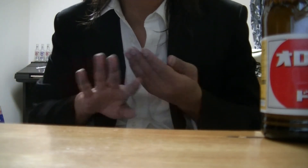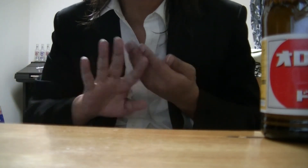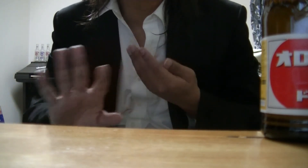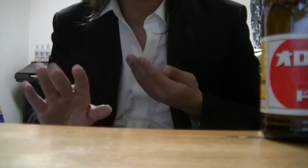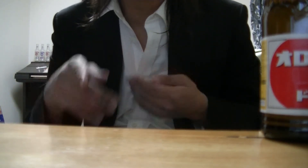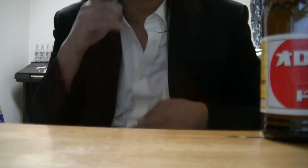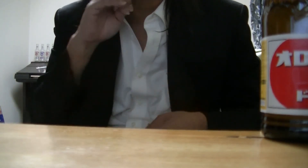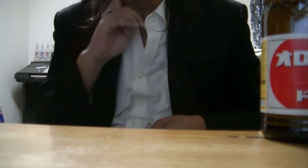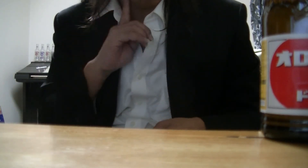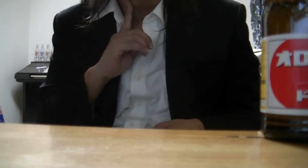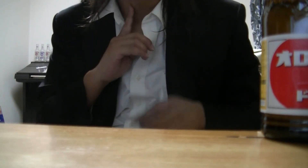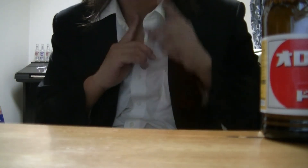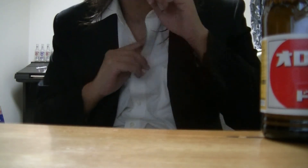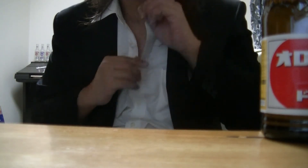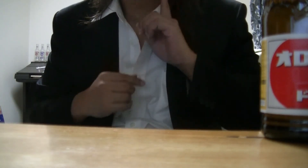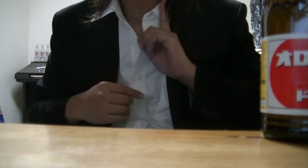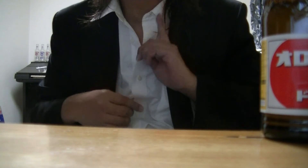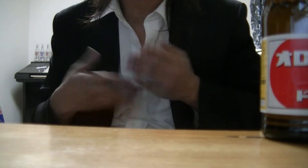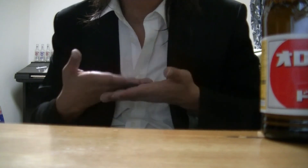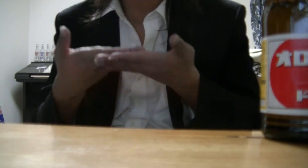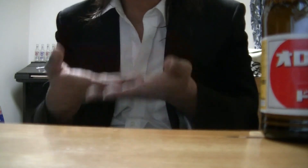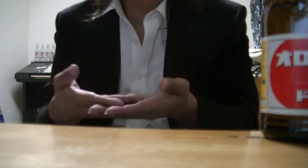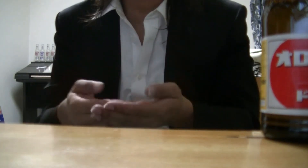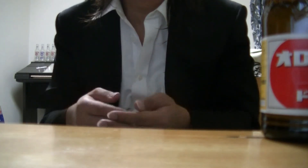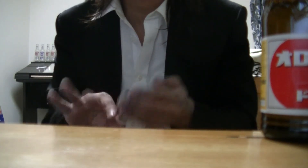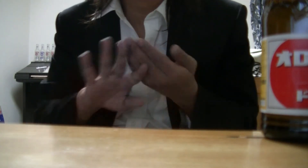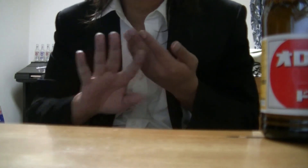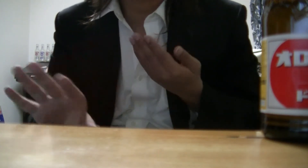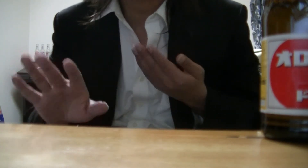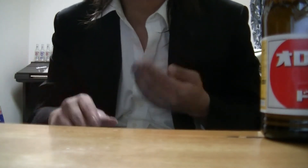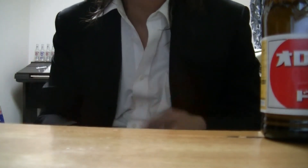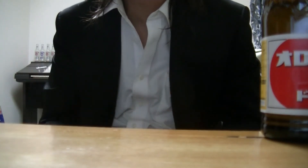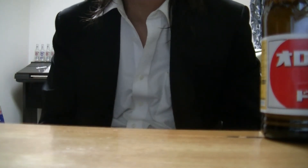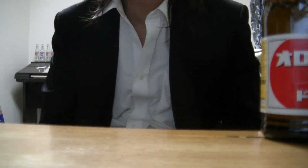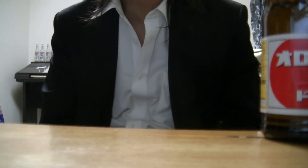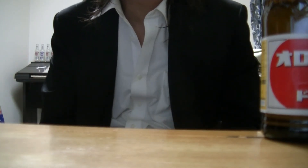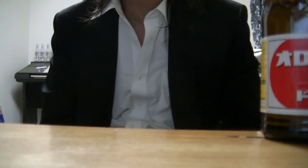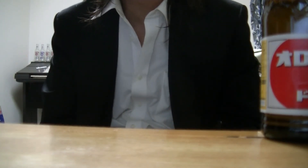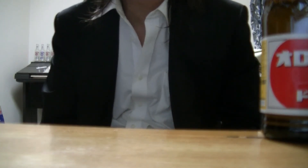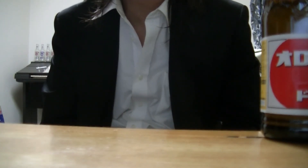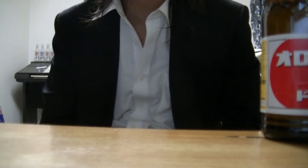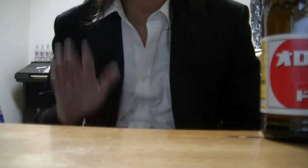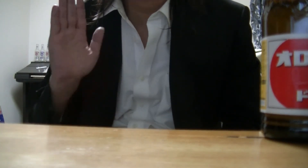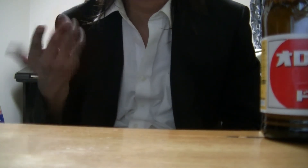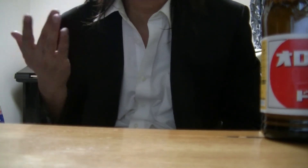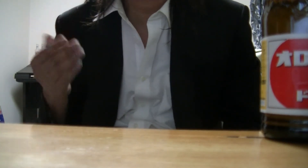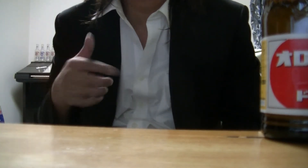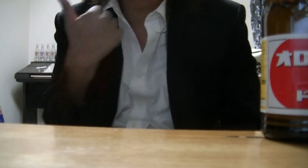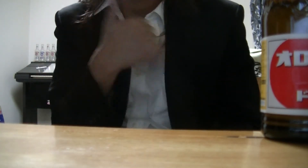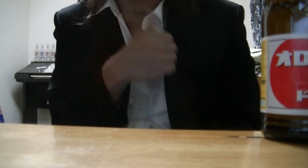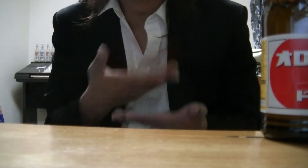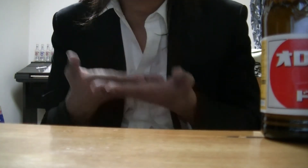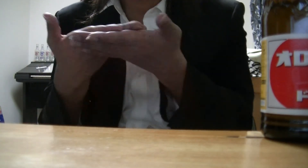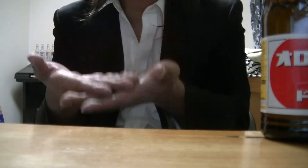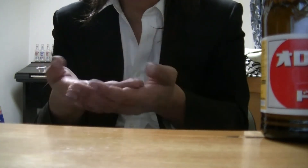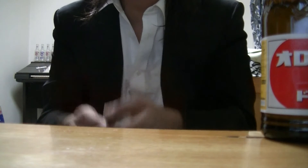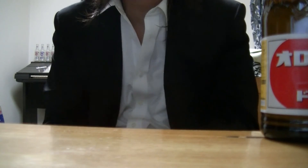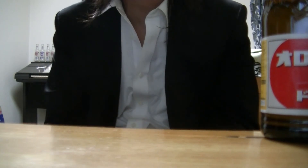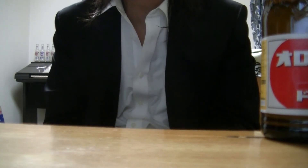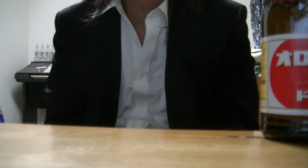て悔しがるサービスっていう全然売れてない本です。でも超おすすめなんで、これもうほとんどの人読んでないと思うんですよ。多